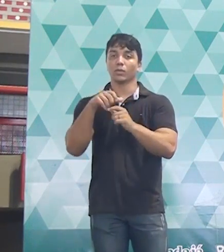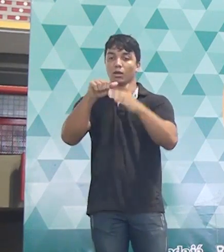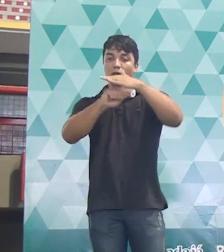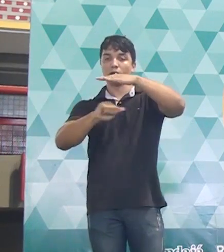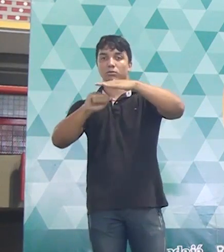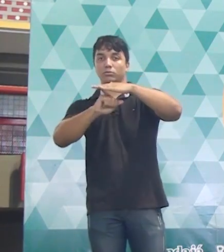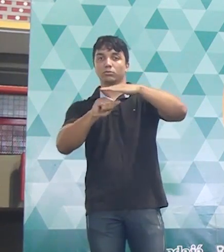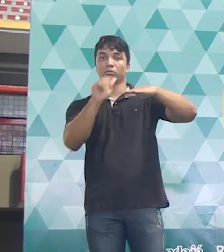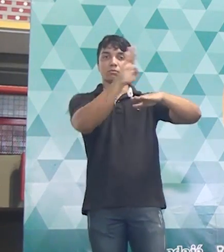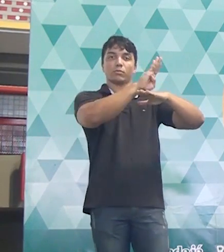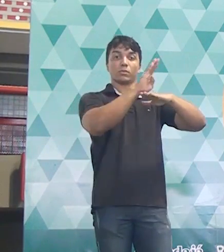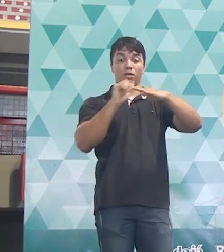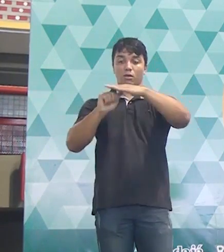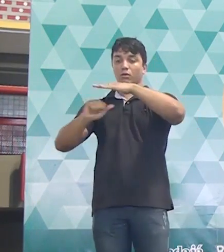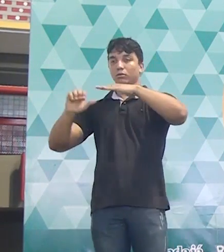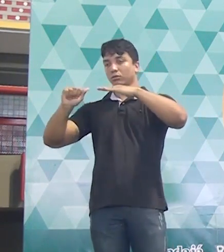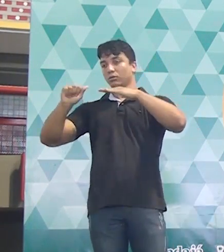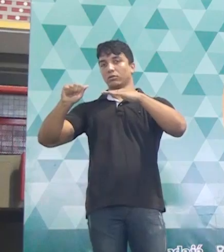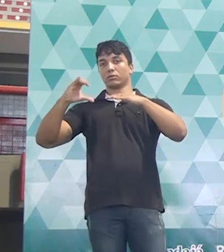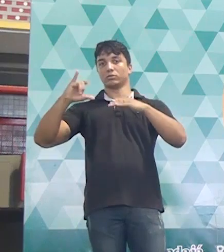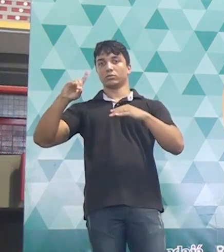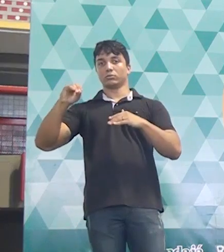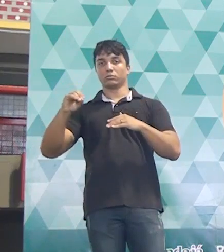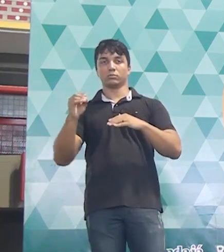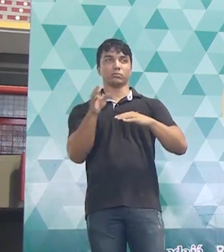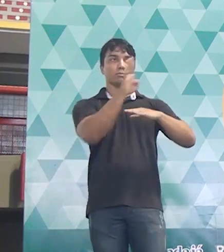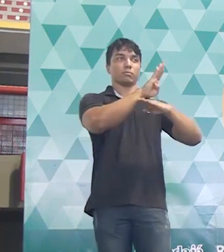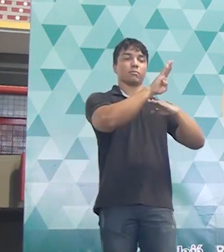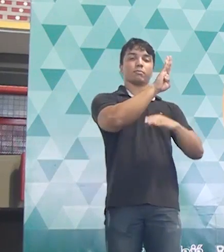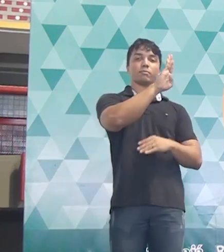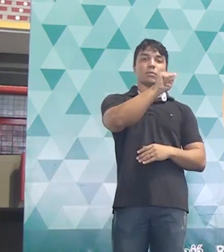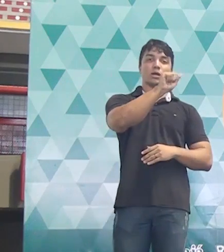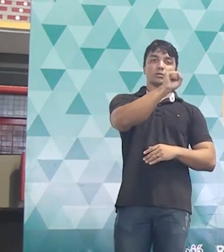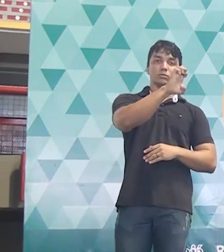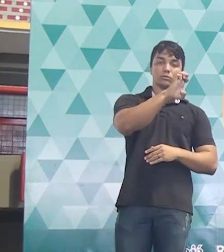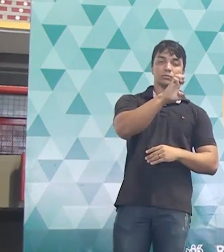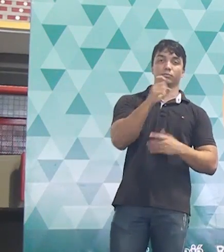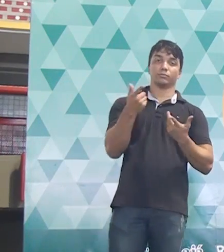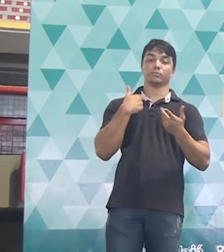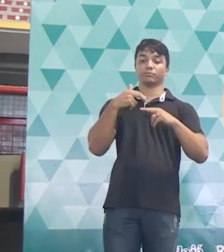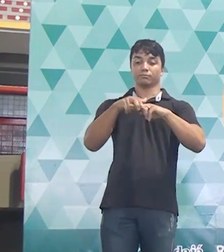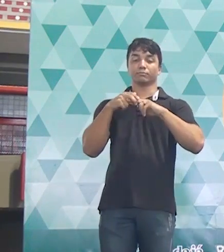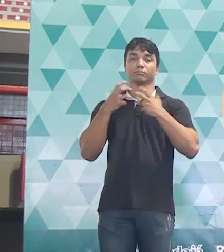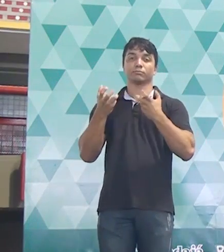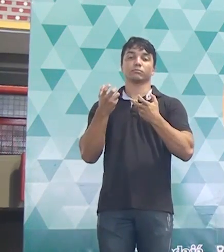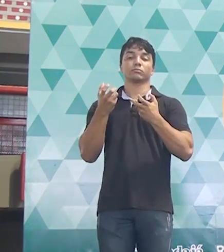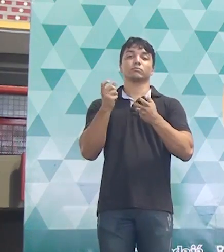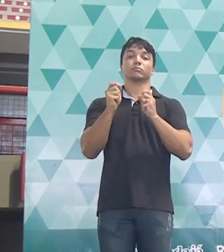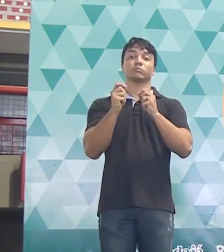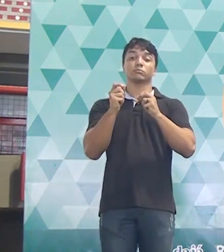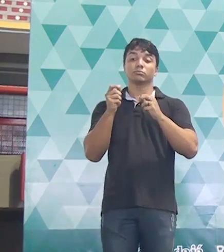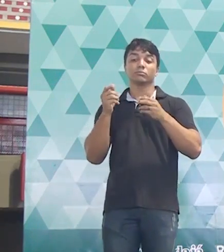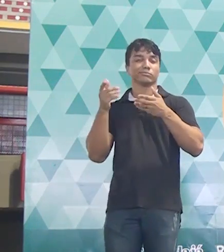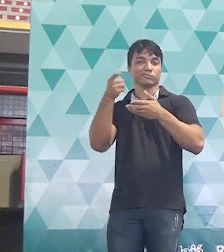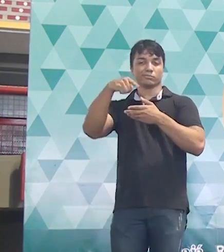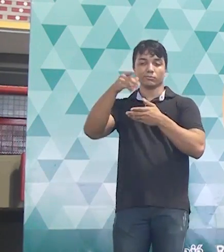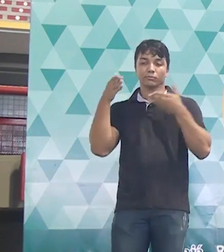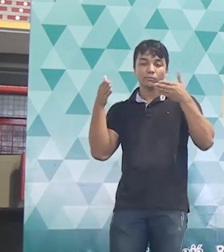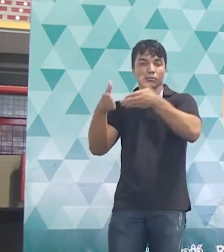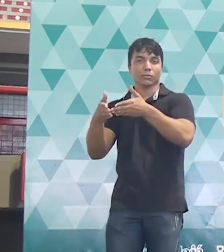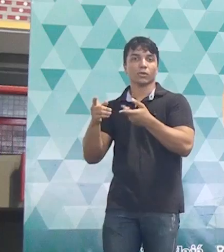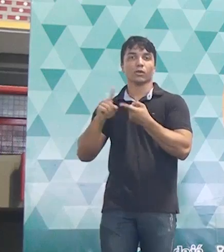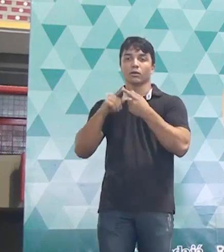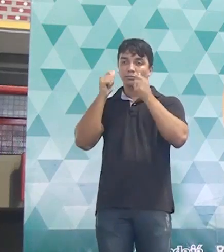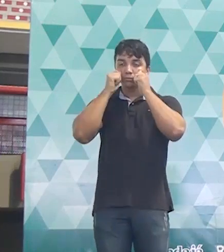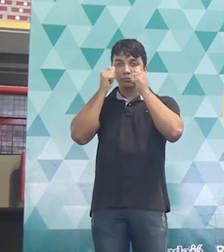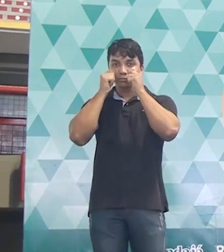ácidos e bases. Não dá para montar uma prova sem falar nesse assunto. Então fiquem atentos, procurem